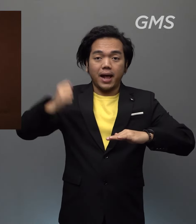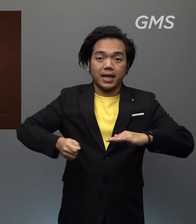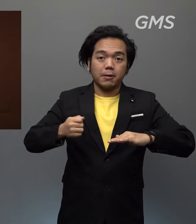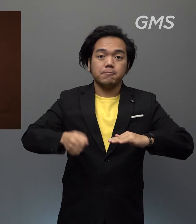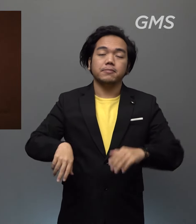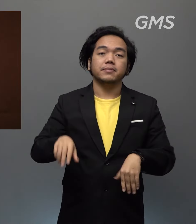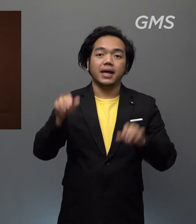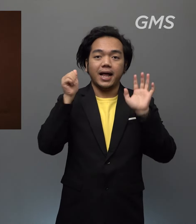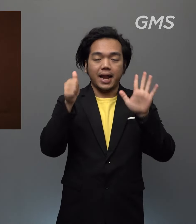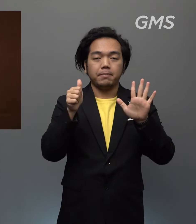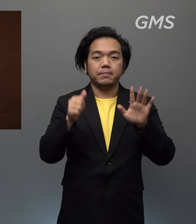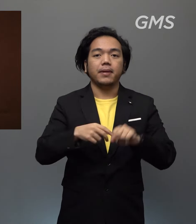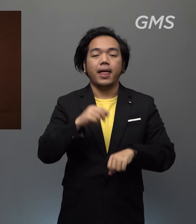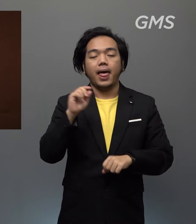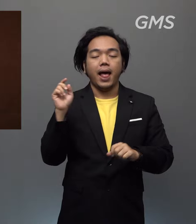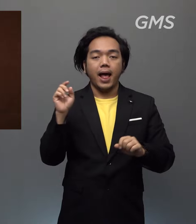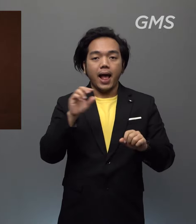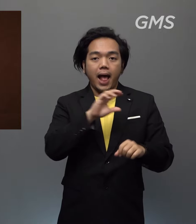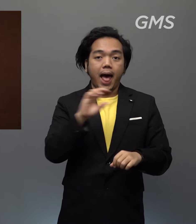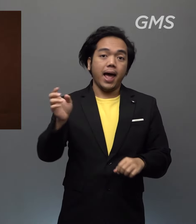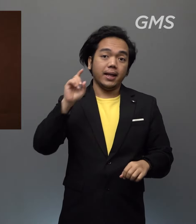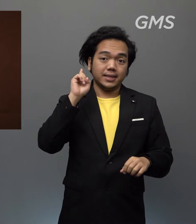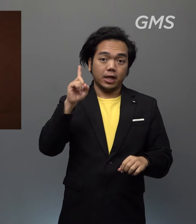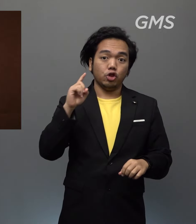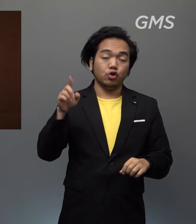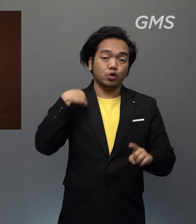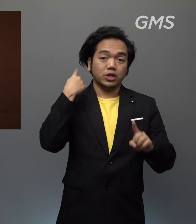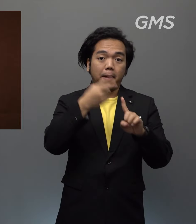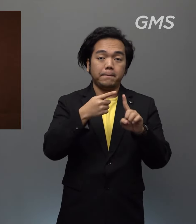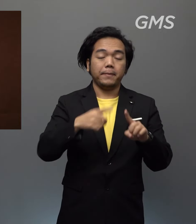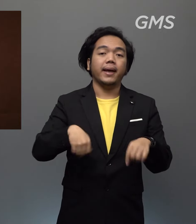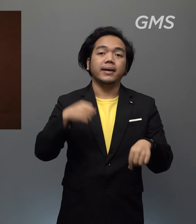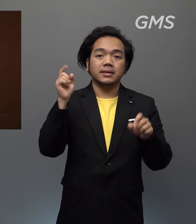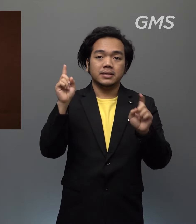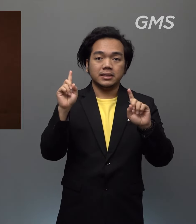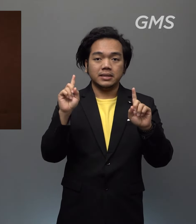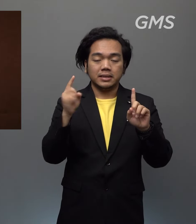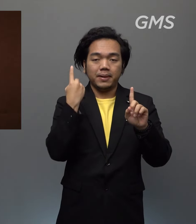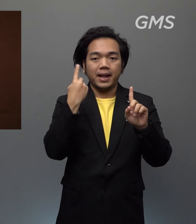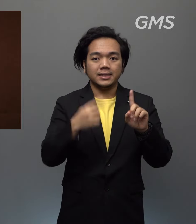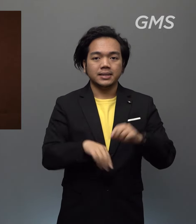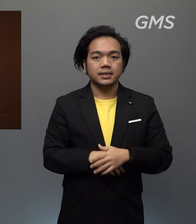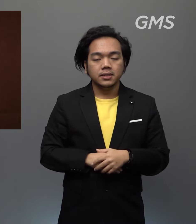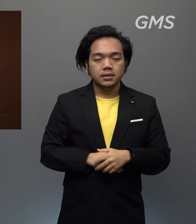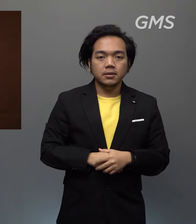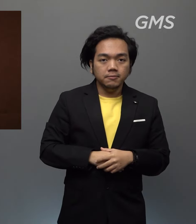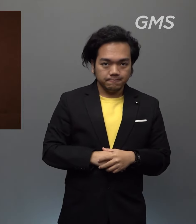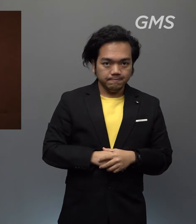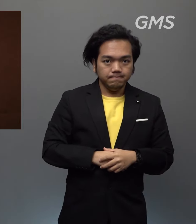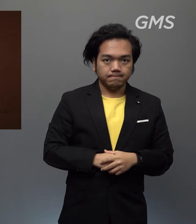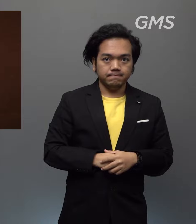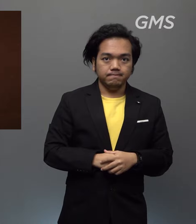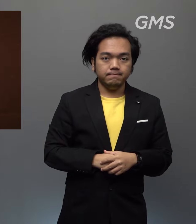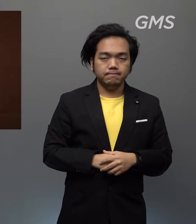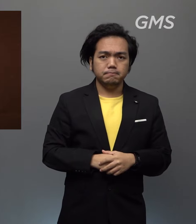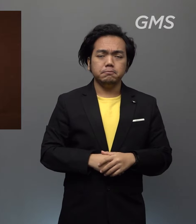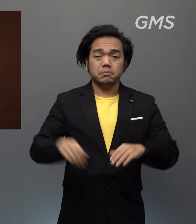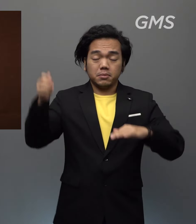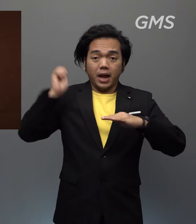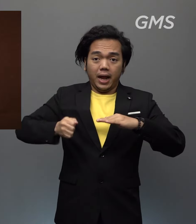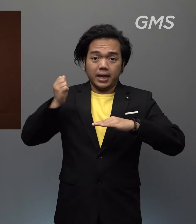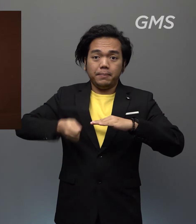Setelah itu nanti ada beberapa ayat selanjutnya yang kita juga akan renungkan menjadi poin rema selanjutnya. Oke, Hakim-Hakim